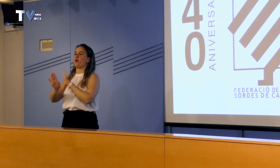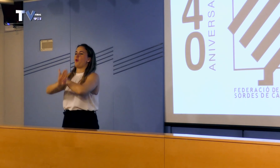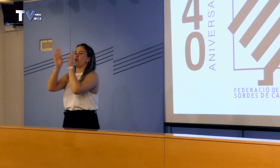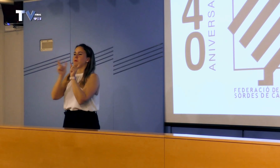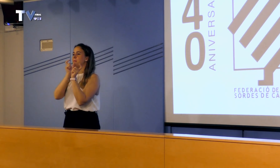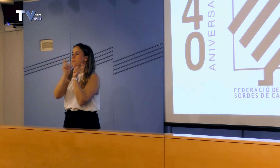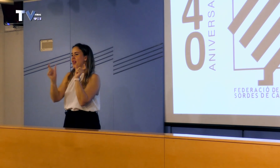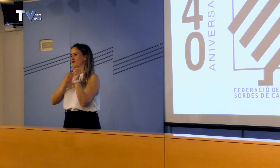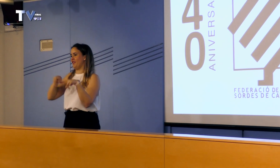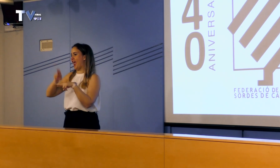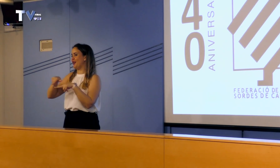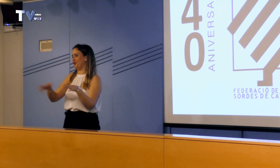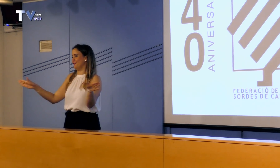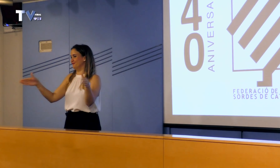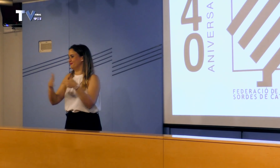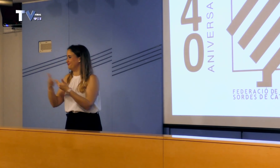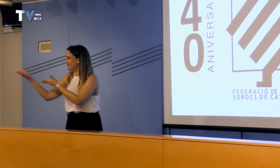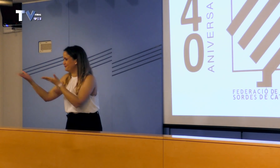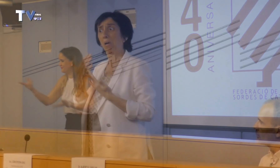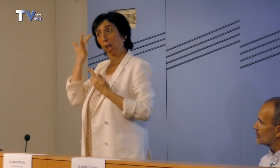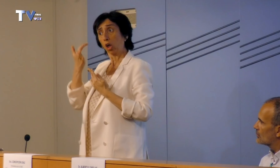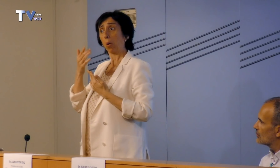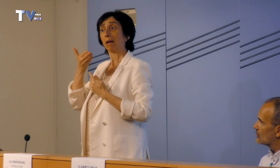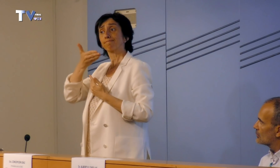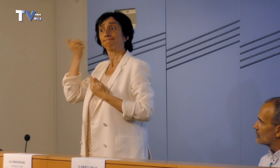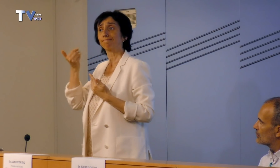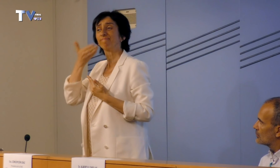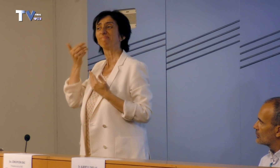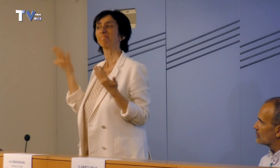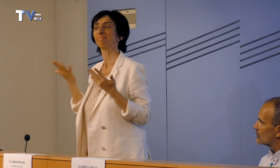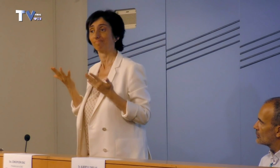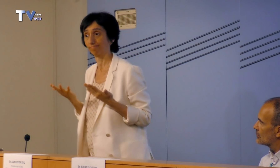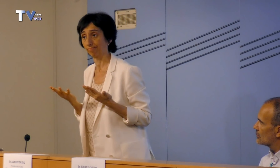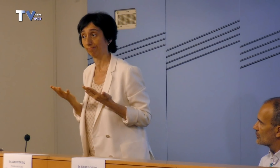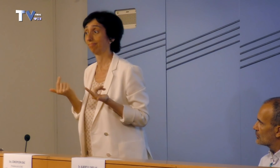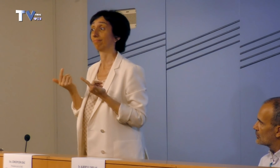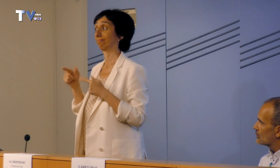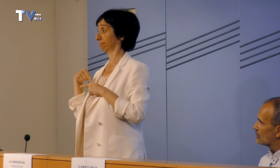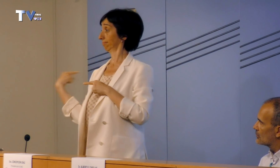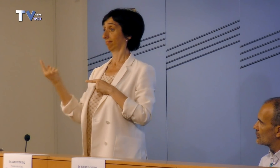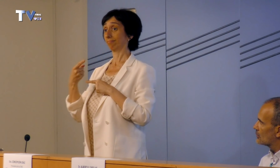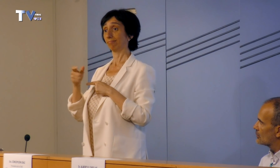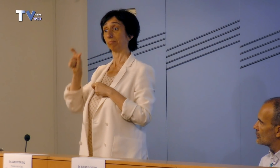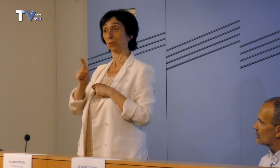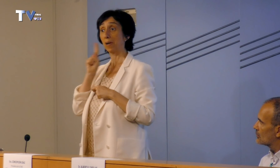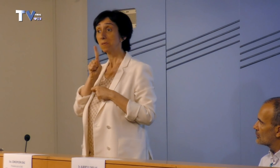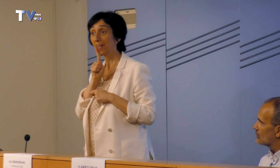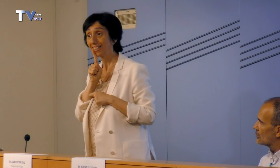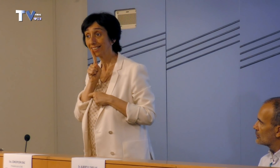presència del senyor Albert Casellas i el senyor. De com es van fer totes aquestes gestions. Ens hem de sentir